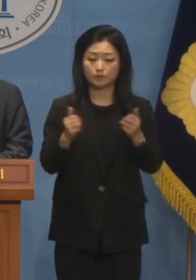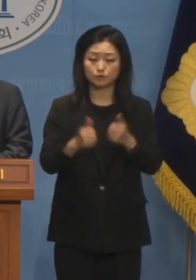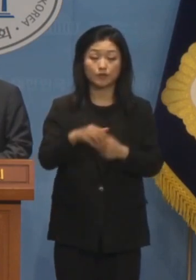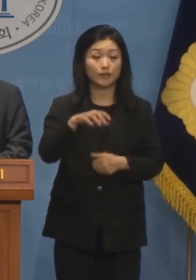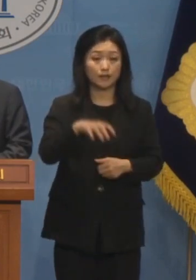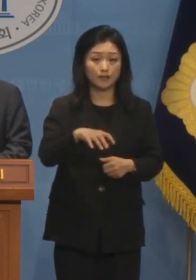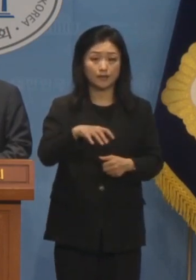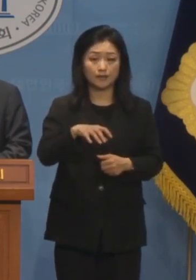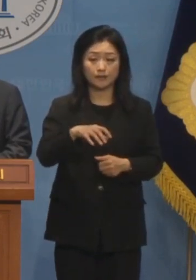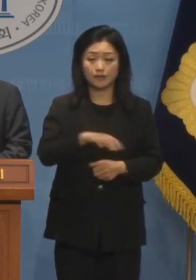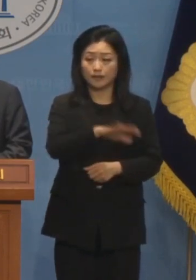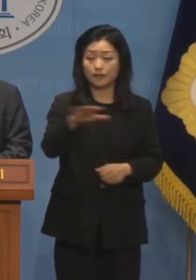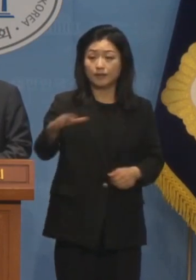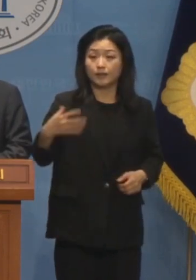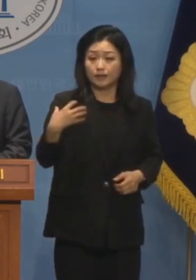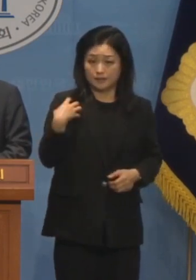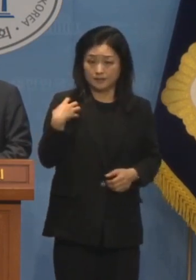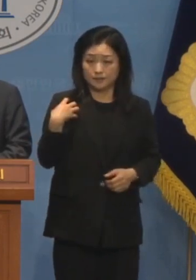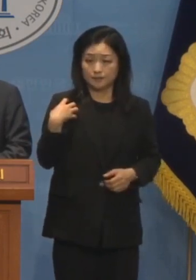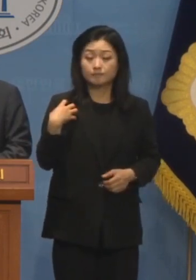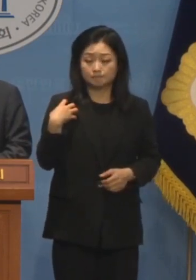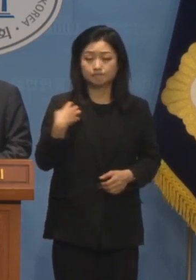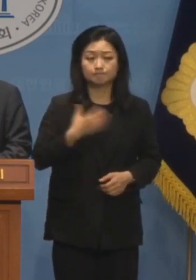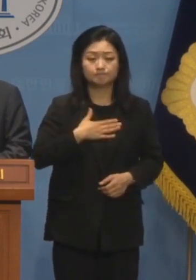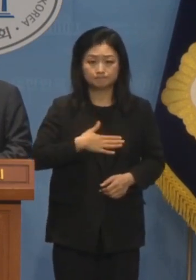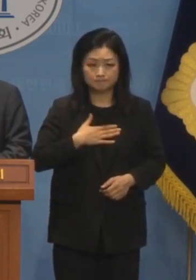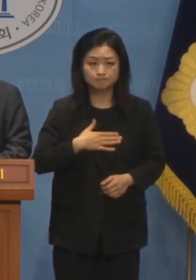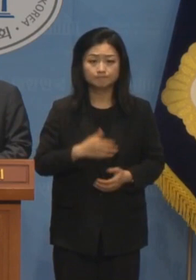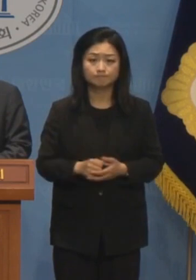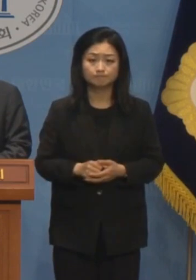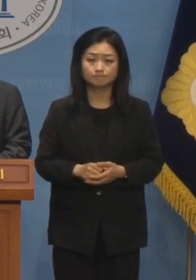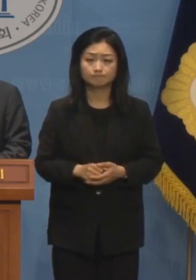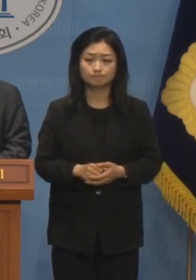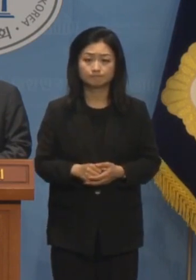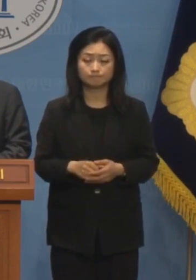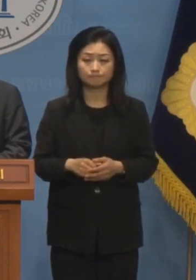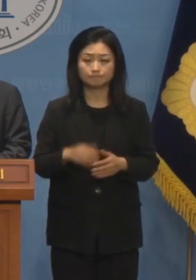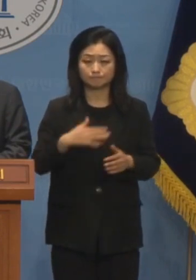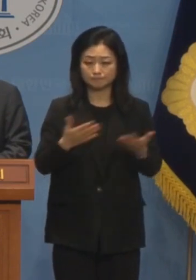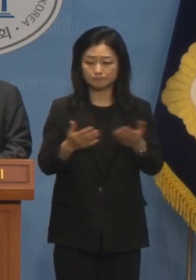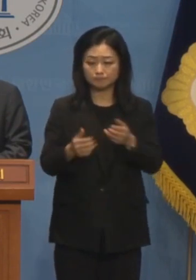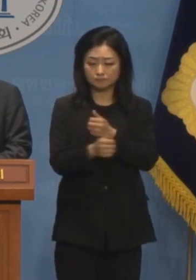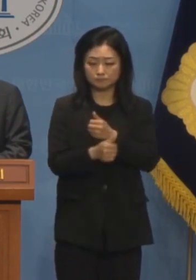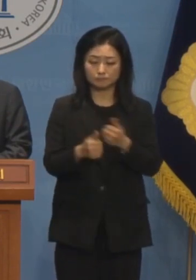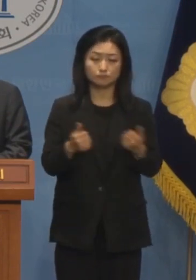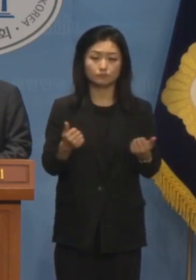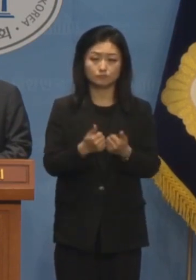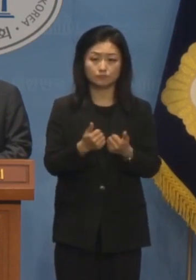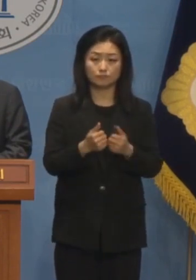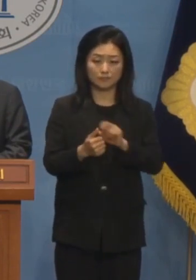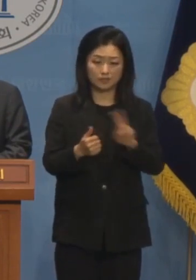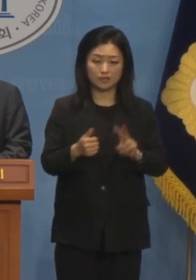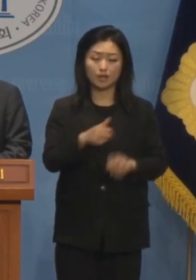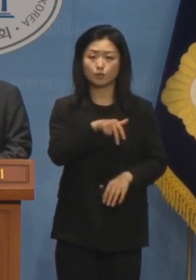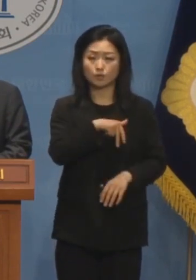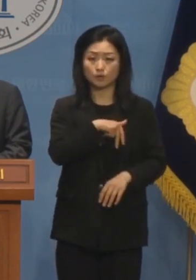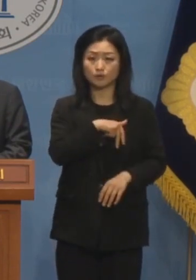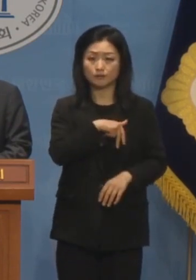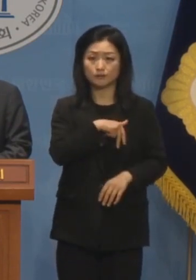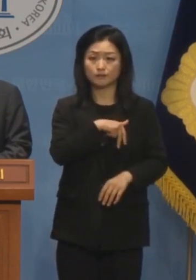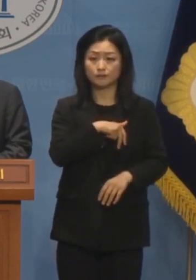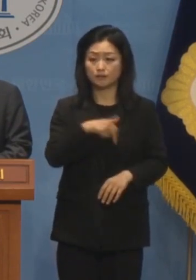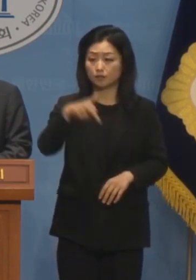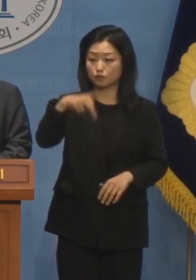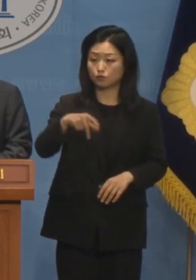국회도 그 책임에서 자유로울 수 없습니다. 저는 환경노동위원회 야당 위원으로서